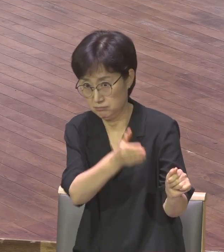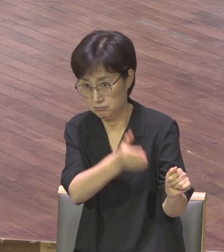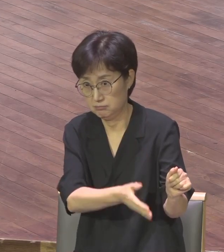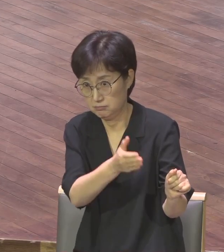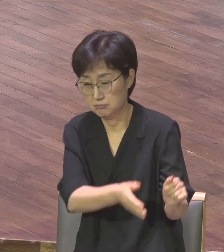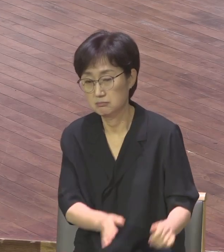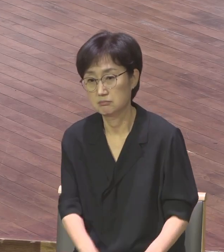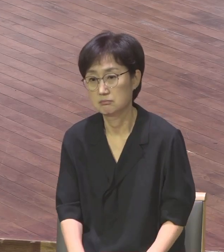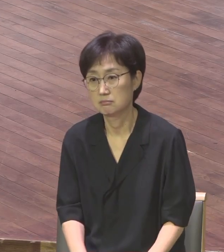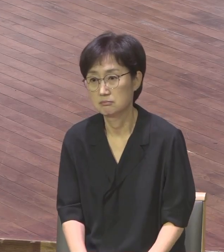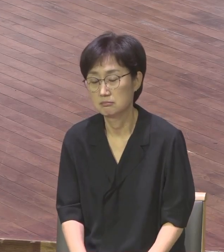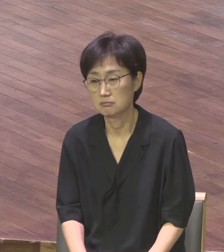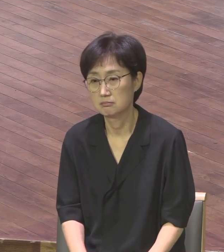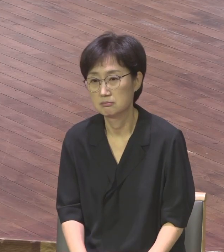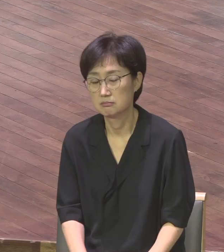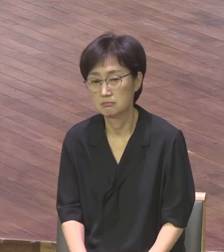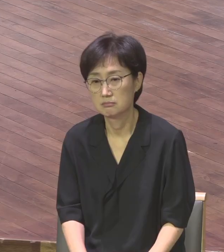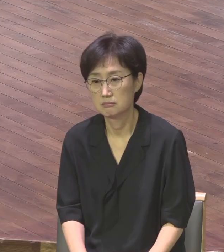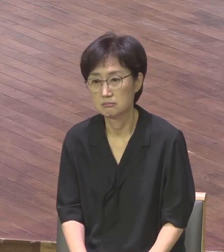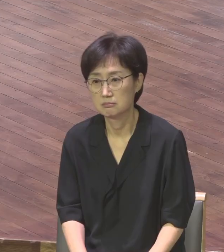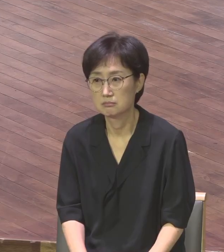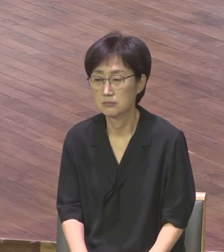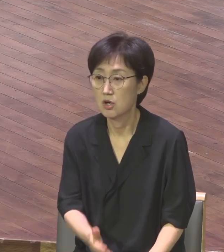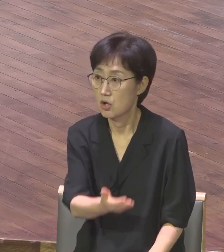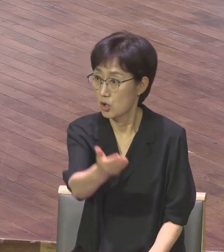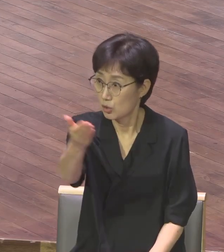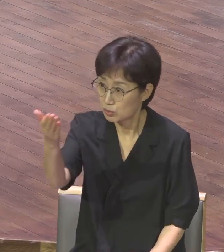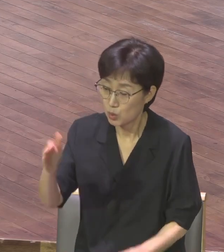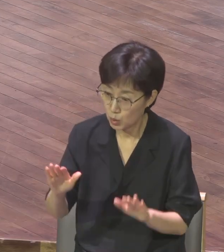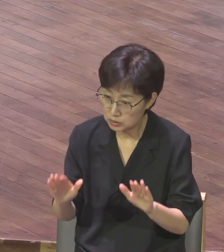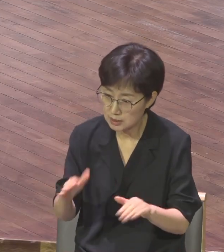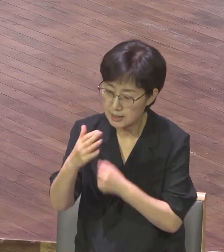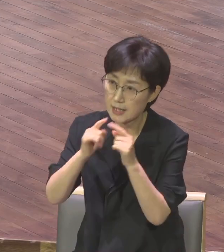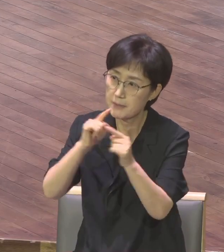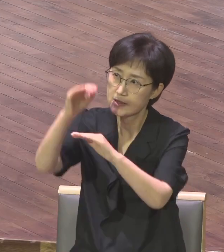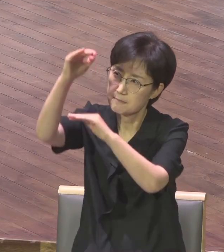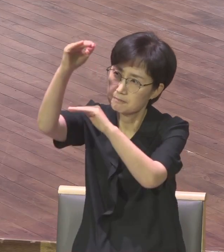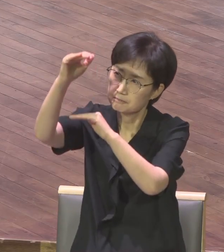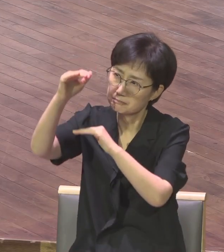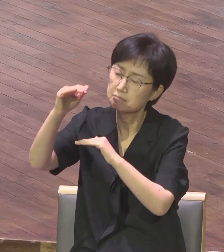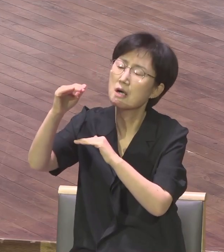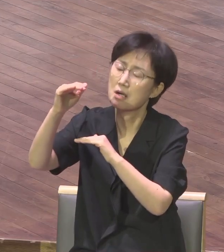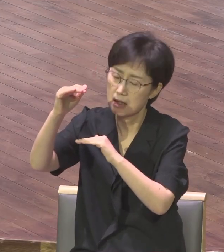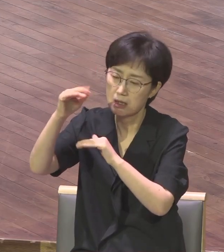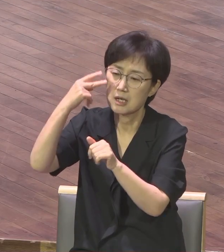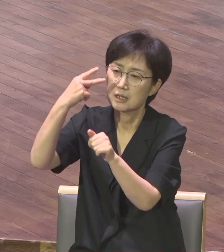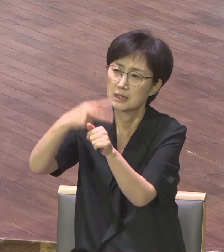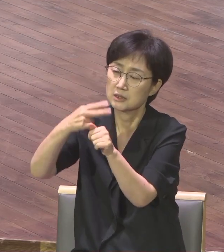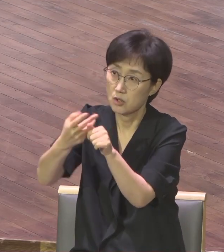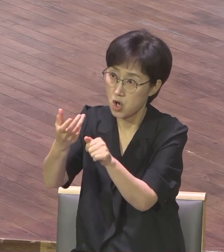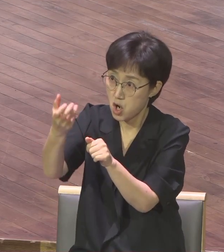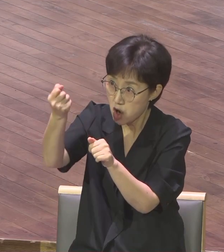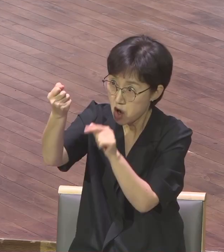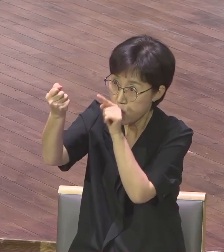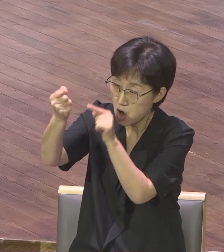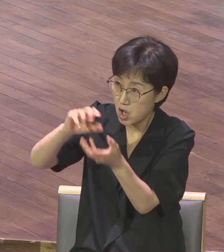있습니다. 자, 우리 영계 전 성도는 오늘 말씀을 통해서 우리가 사도 바울이 가졌던 이